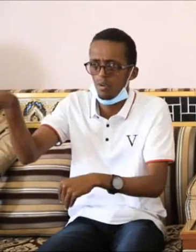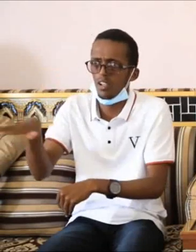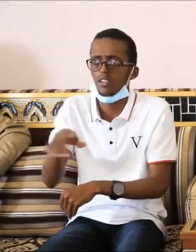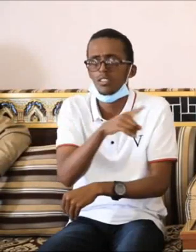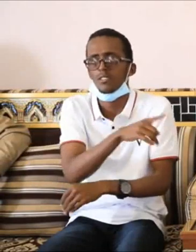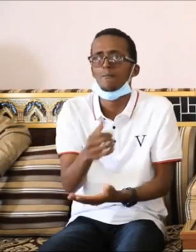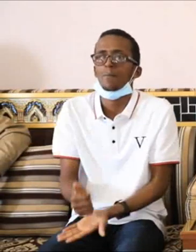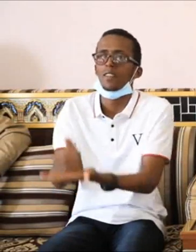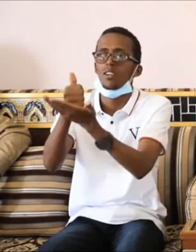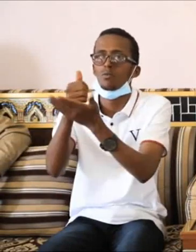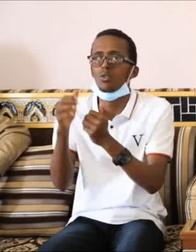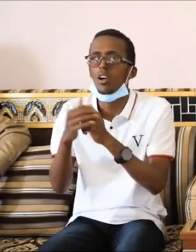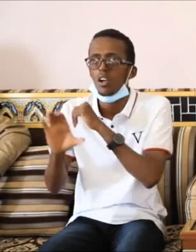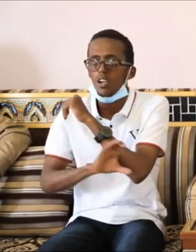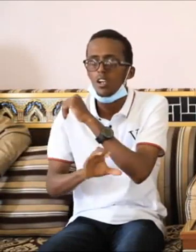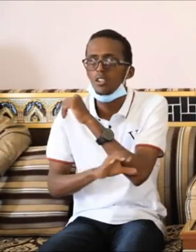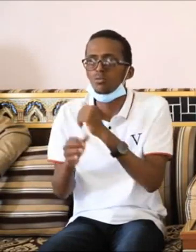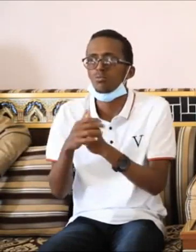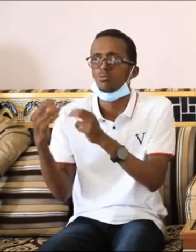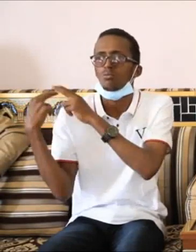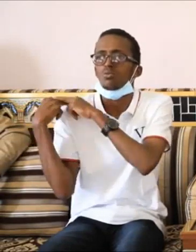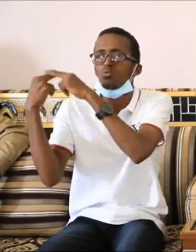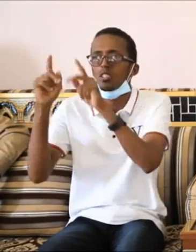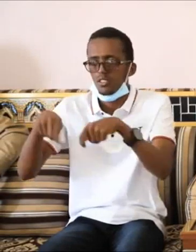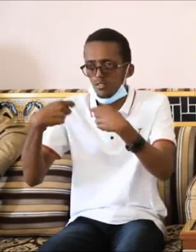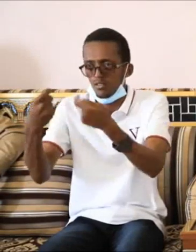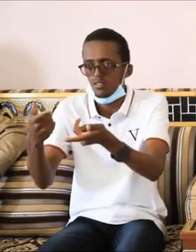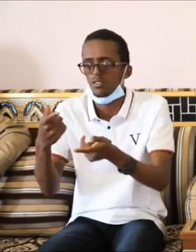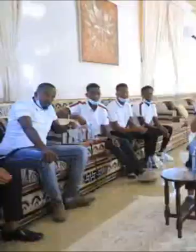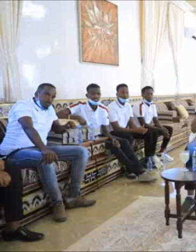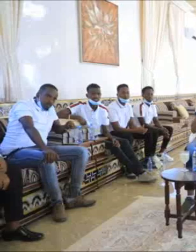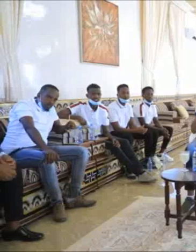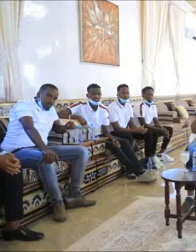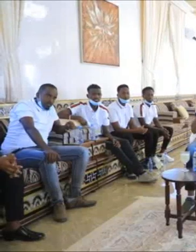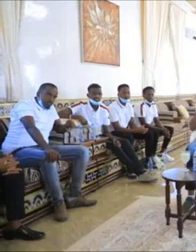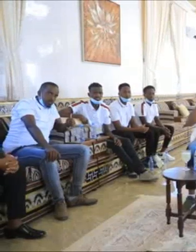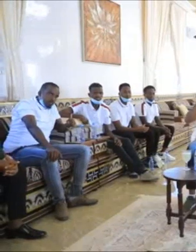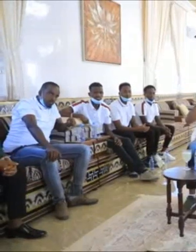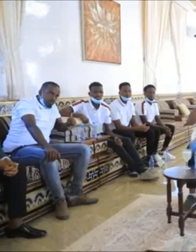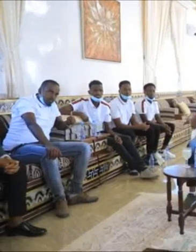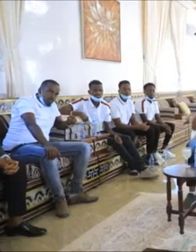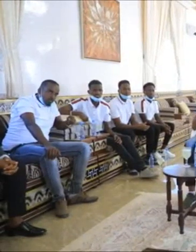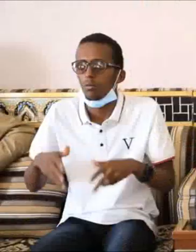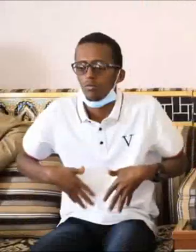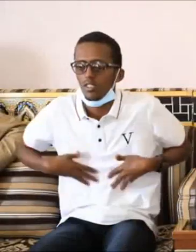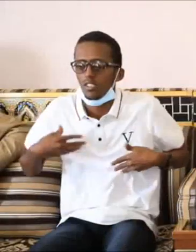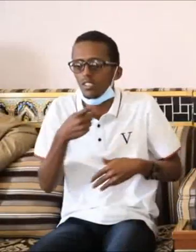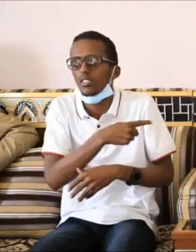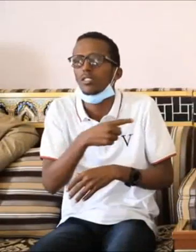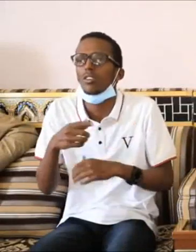galno qarankuna uu aada daarsan saaran jecla un hadii aan kuraaqayna daanu noloshada inta badan shirar baan kusoo